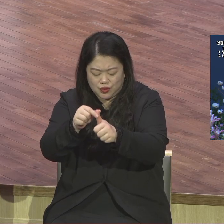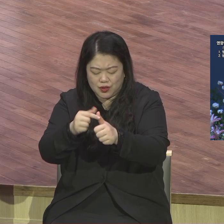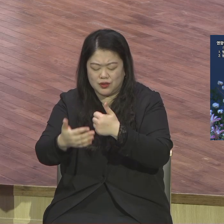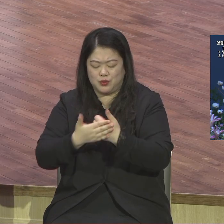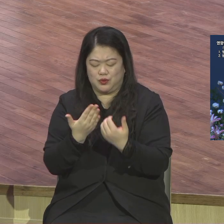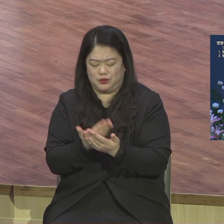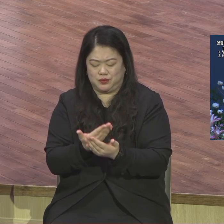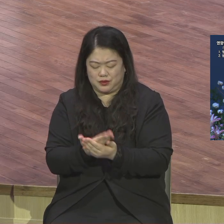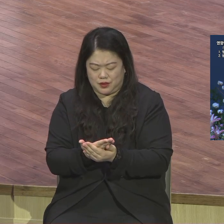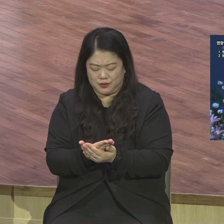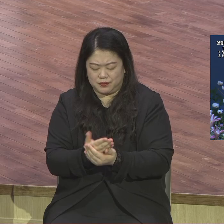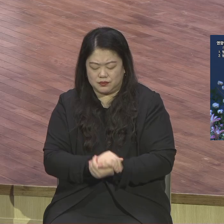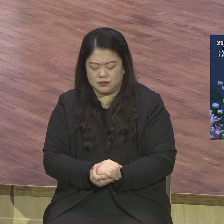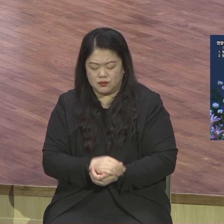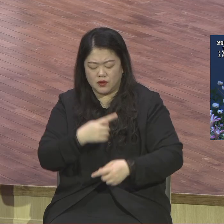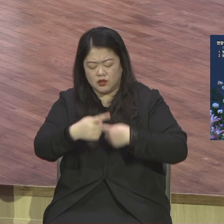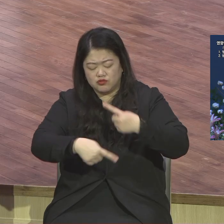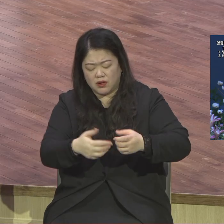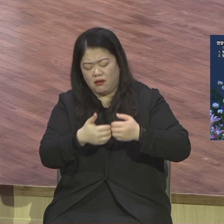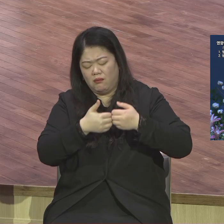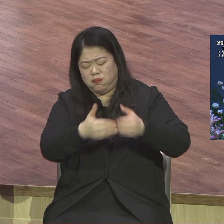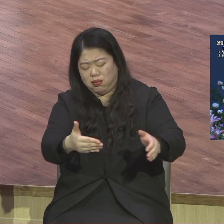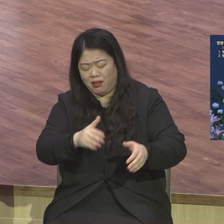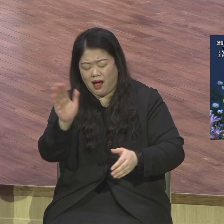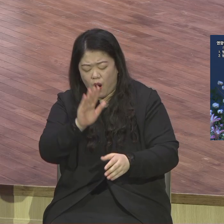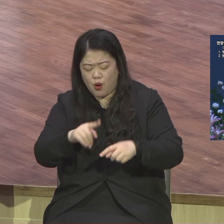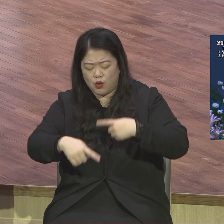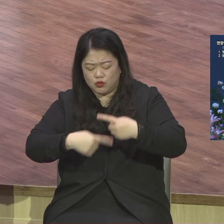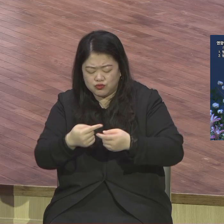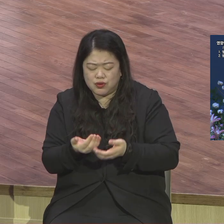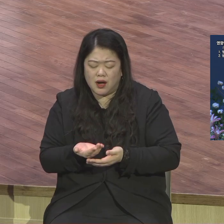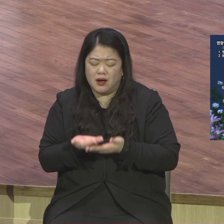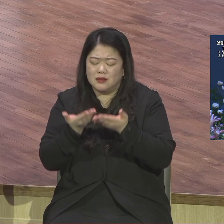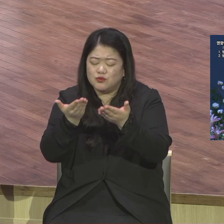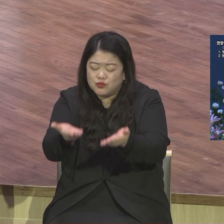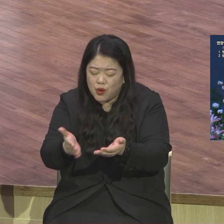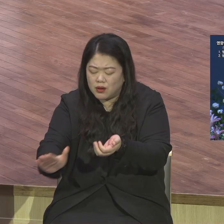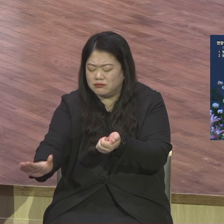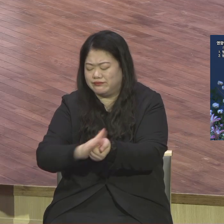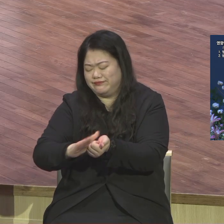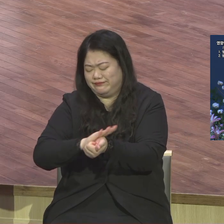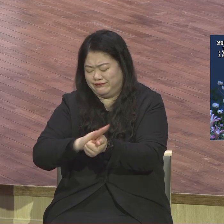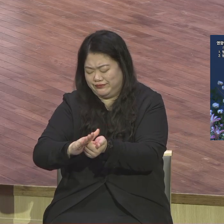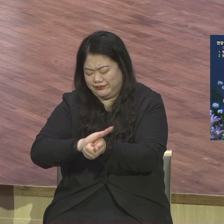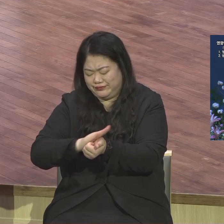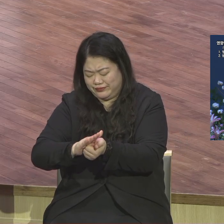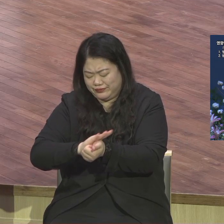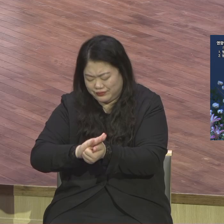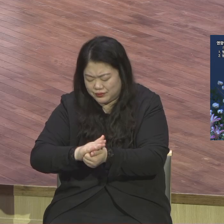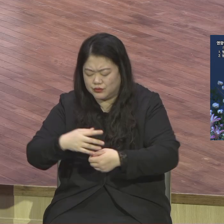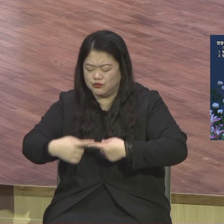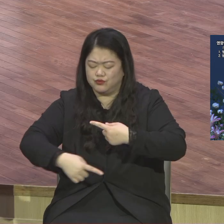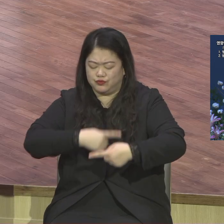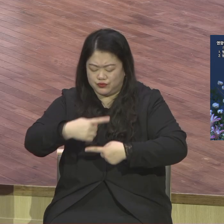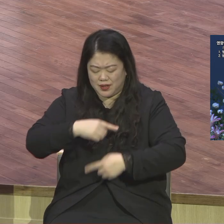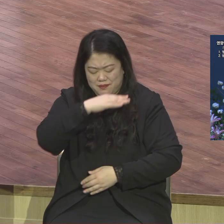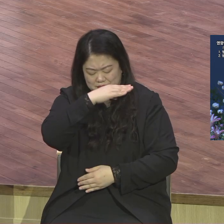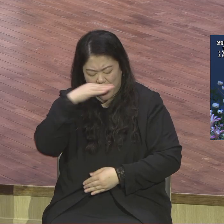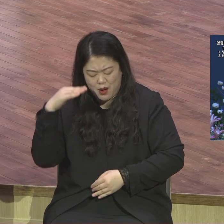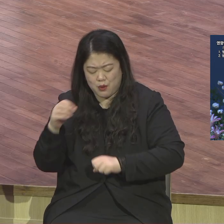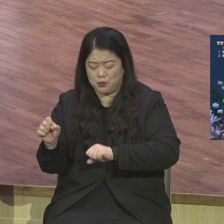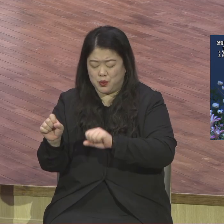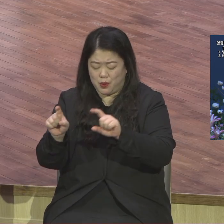도와주옵소서. 죽이는 믿음이 아니라 살리는 믿음, 죽이는 말이 아니라 살리는 그런 말로서